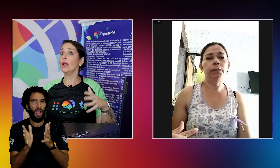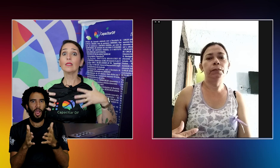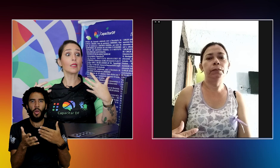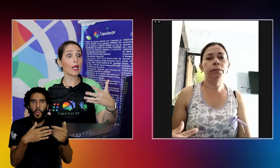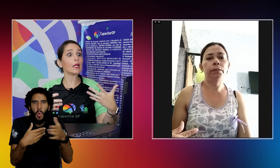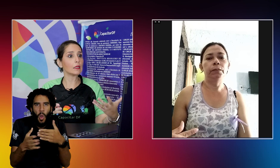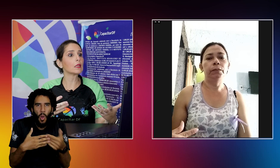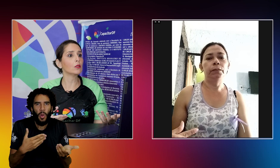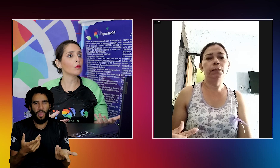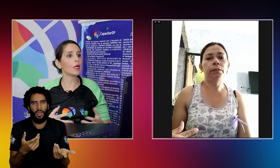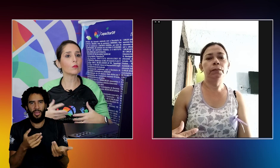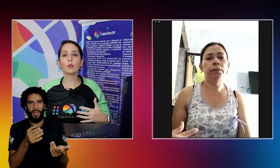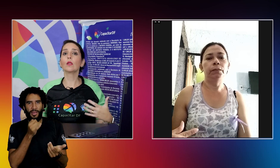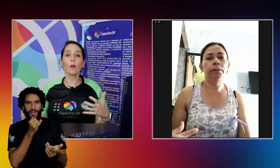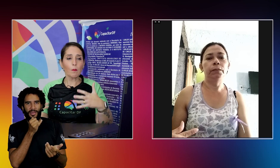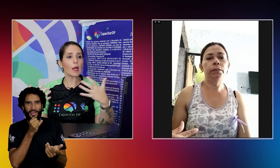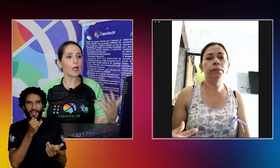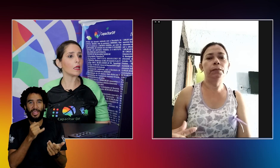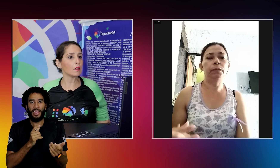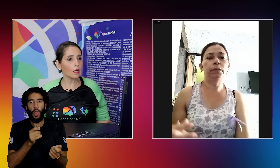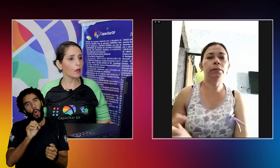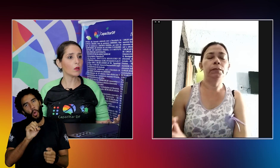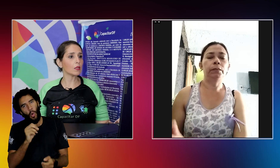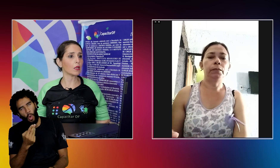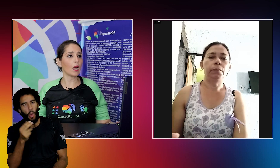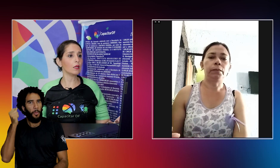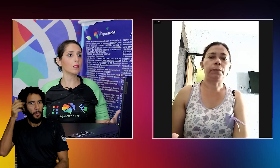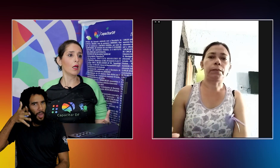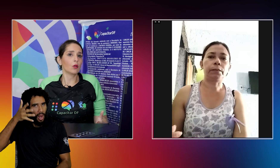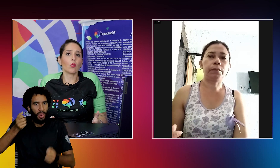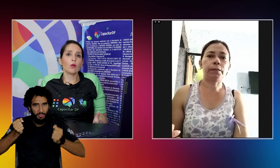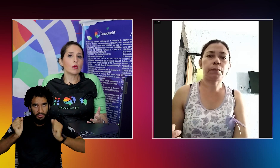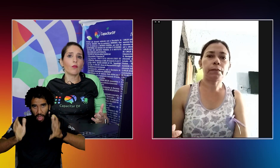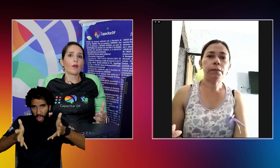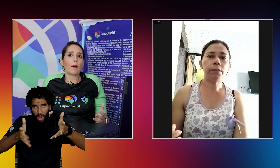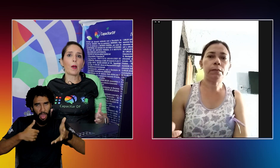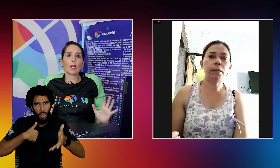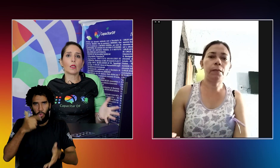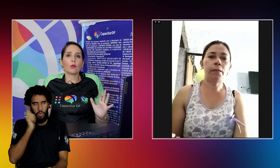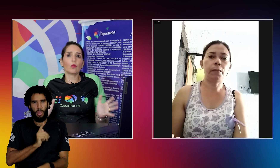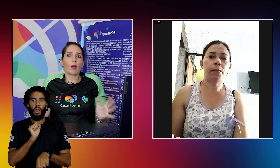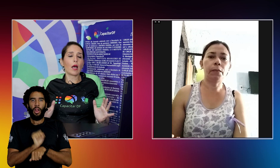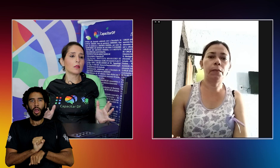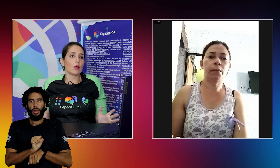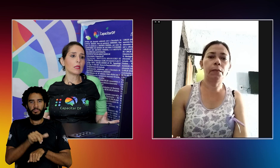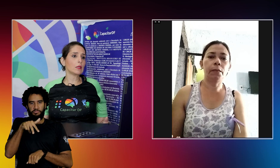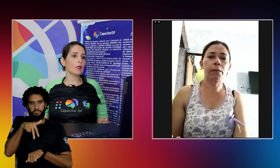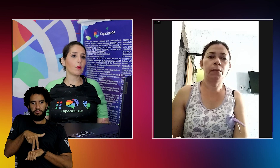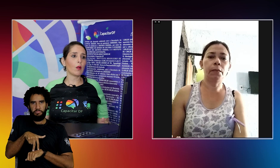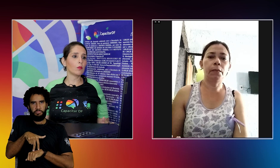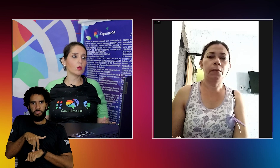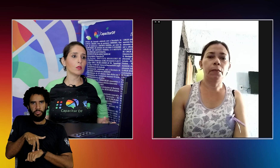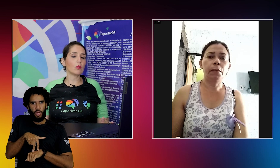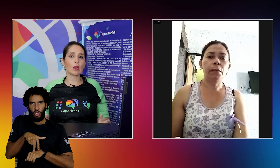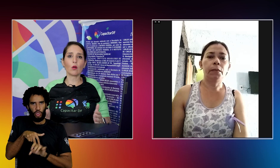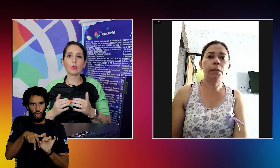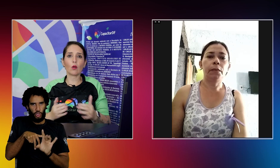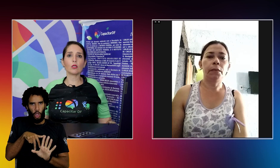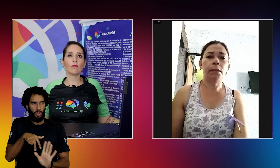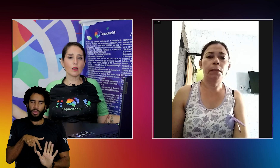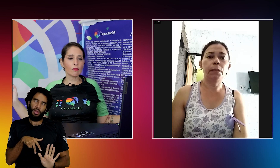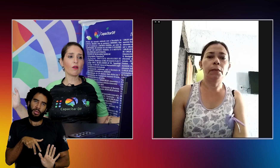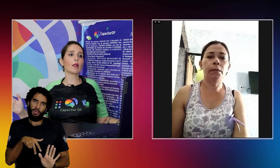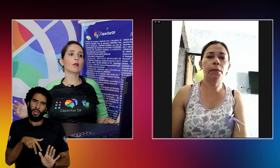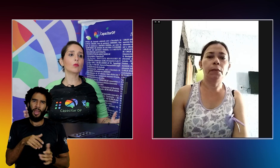ou sinalizando mesmo, dando uma palestra em língua de sinais, eu não consigo ficar parada no lugar e só assim, pelo amor de Deus. É como se